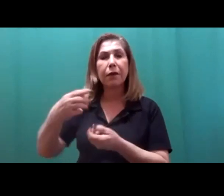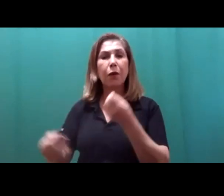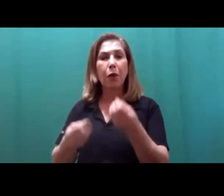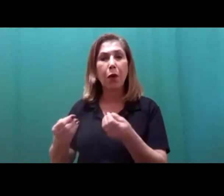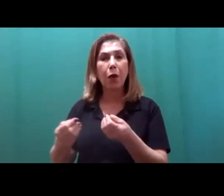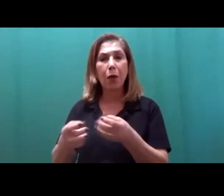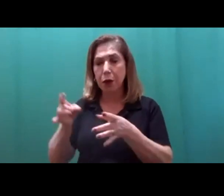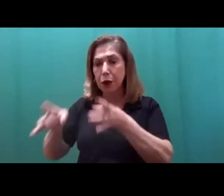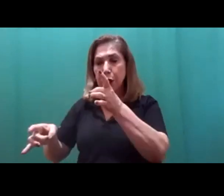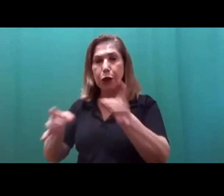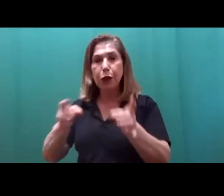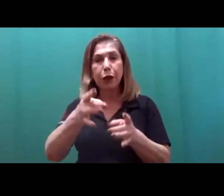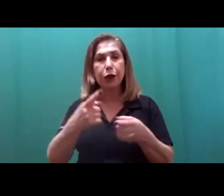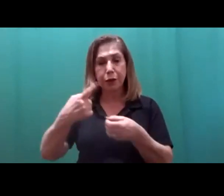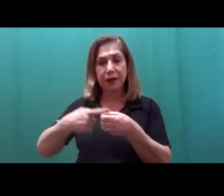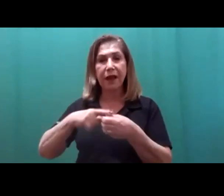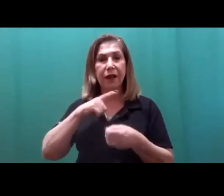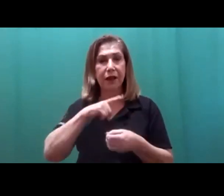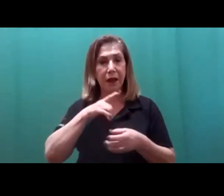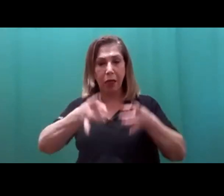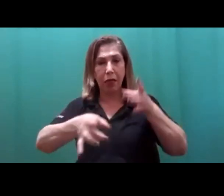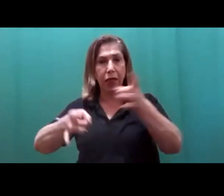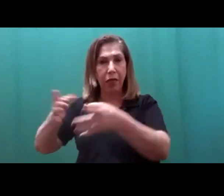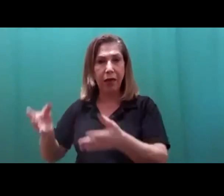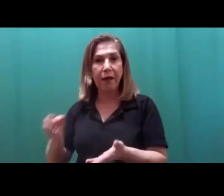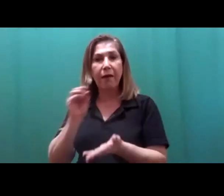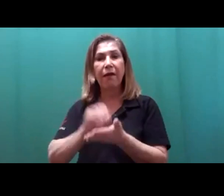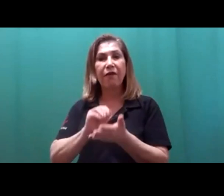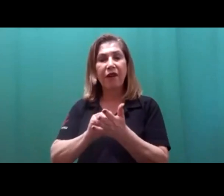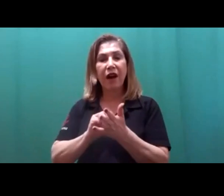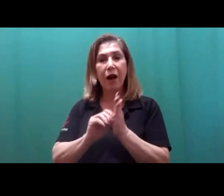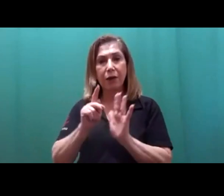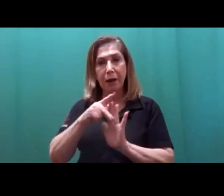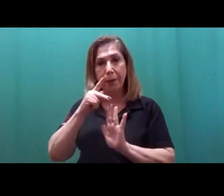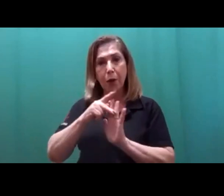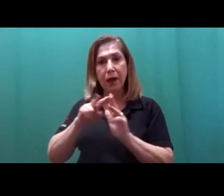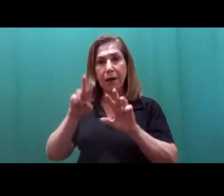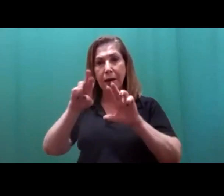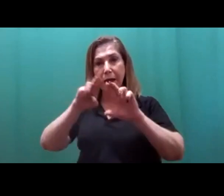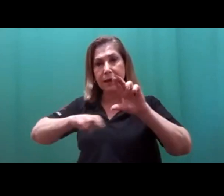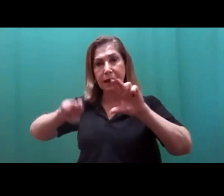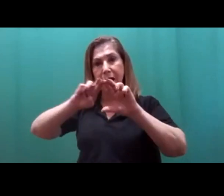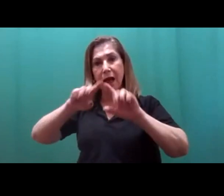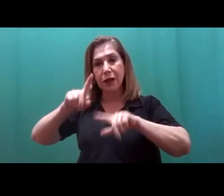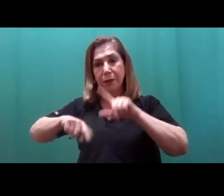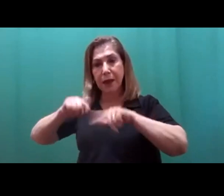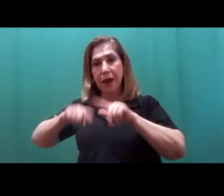lixo orgânico nas grandes cidades e a falta de um programa de reciclagem desses